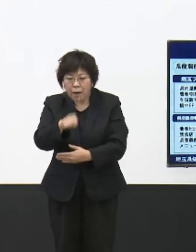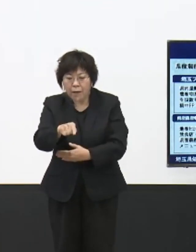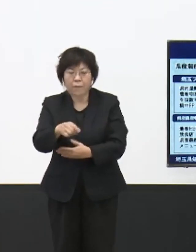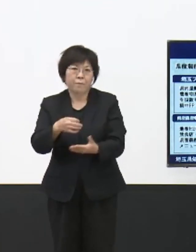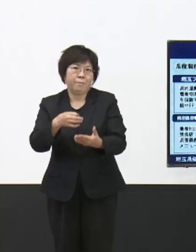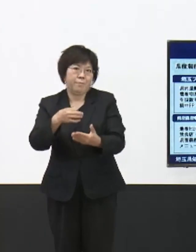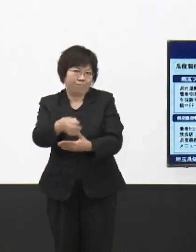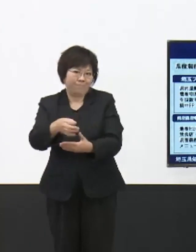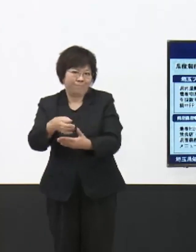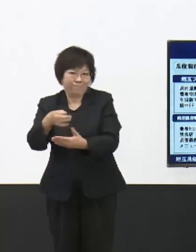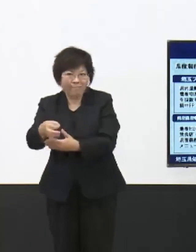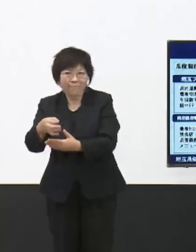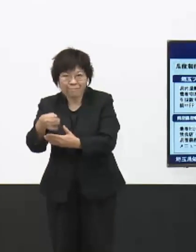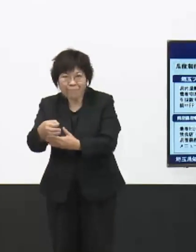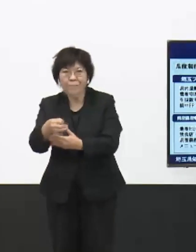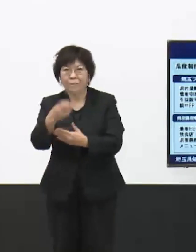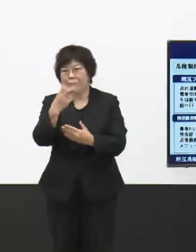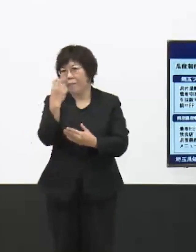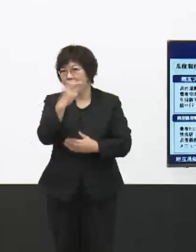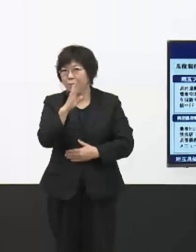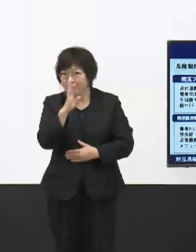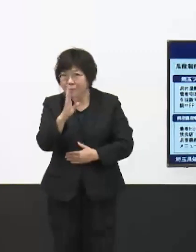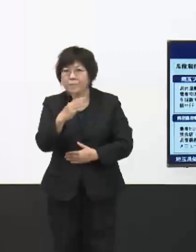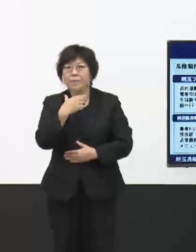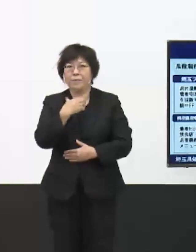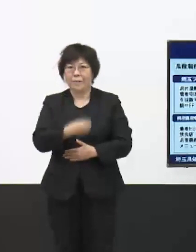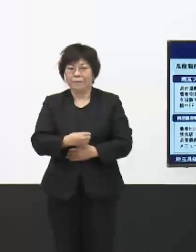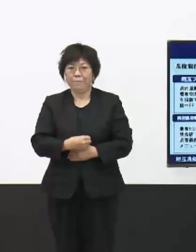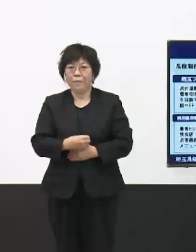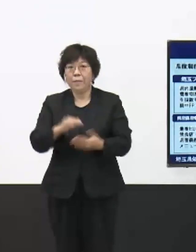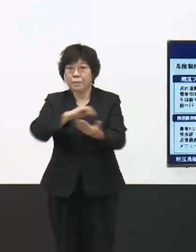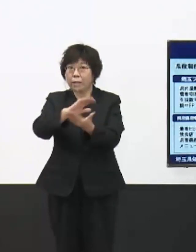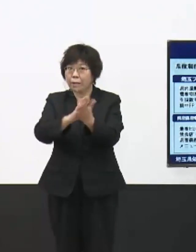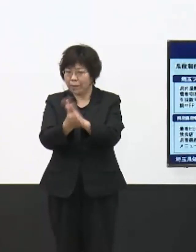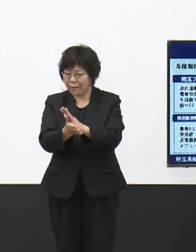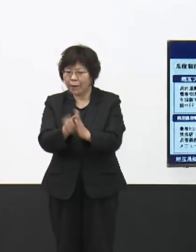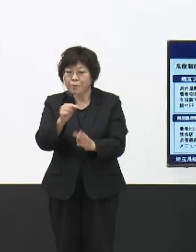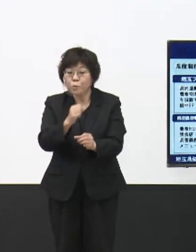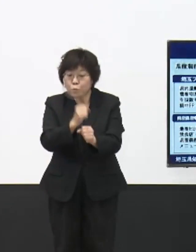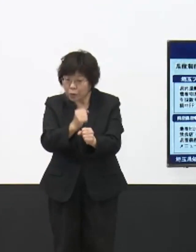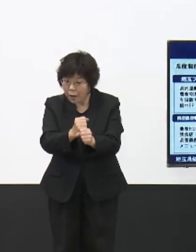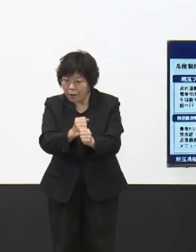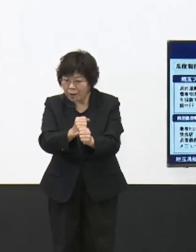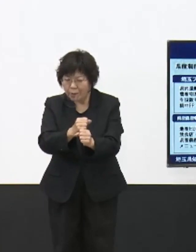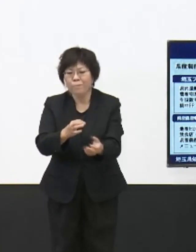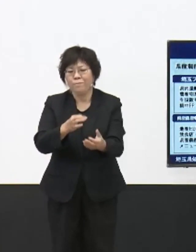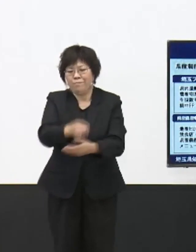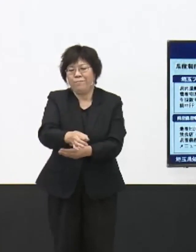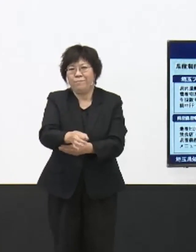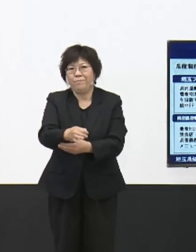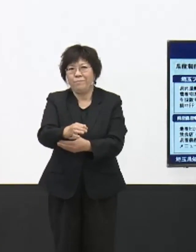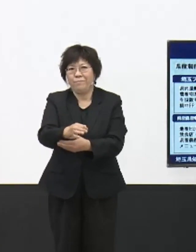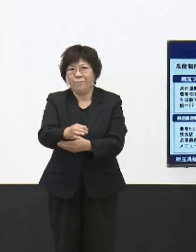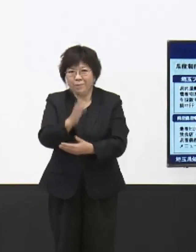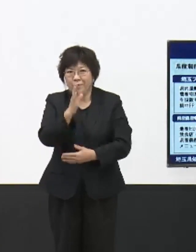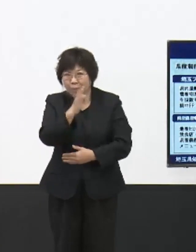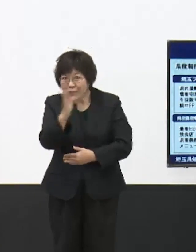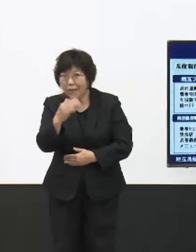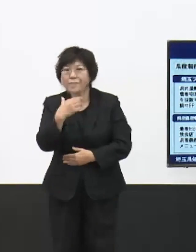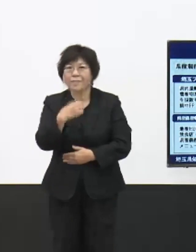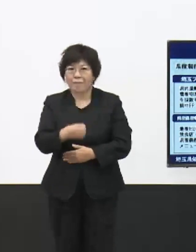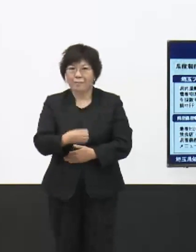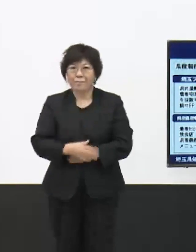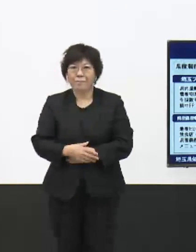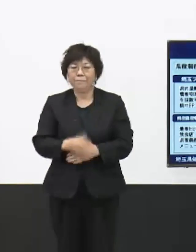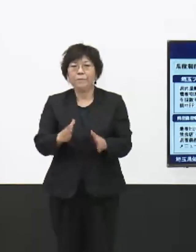地、産地をご確認いただいて、そして埼玉県産を選んでいただきたいと思います。次に、県産